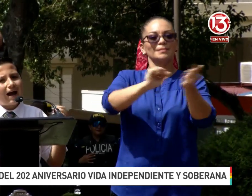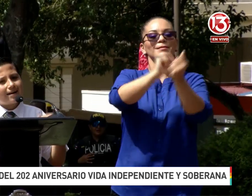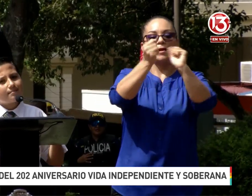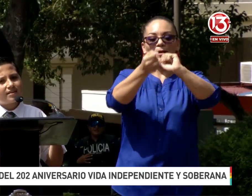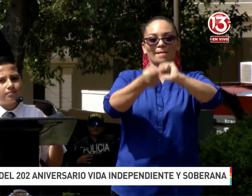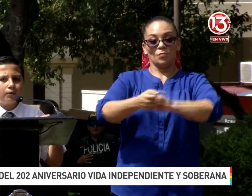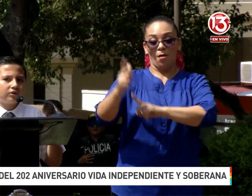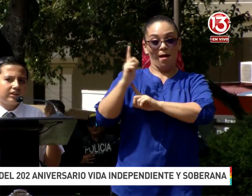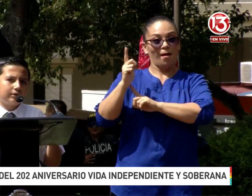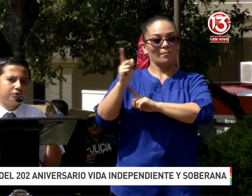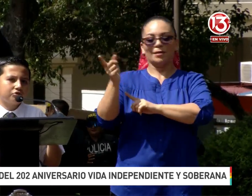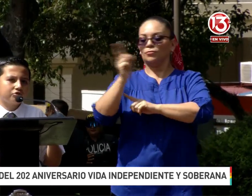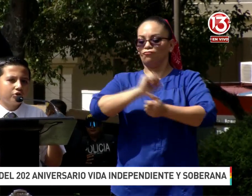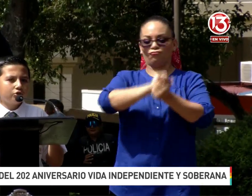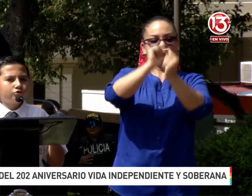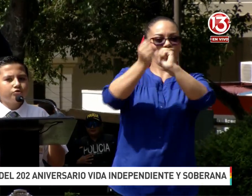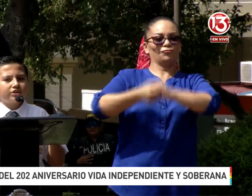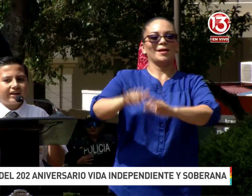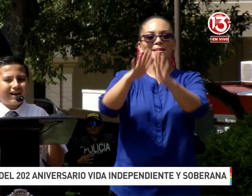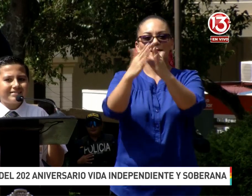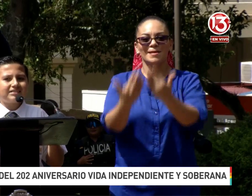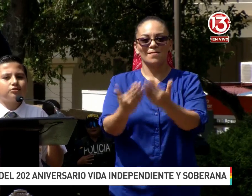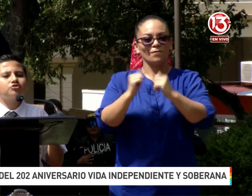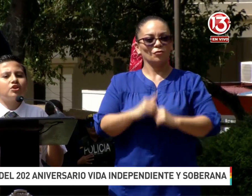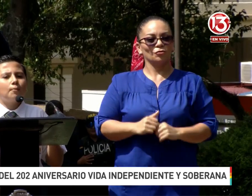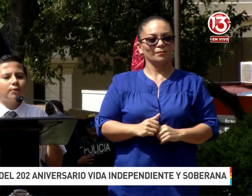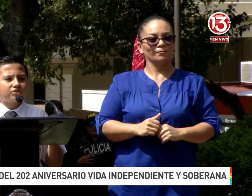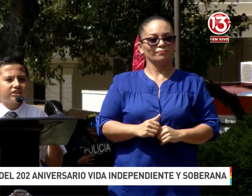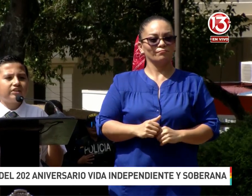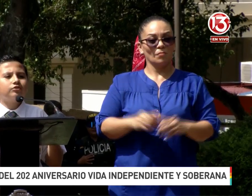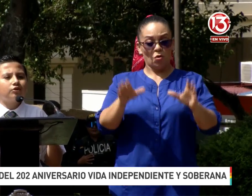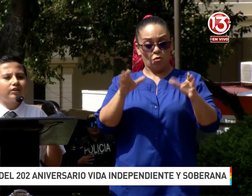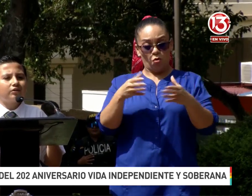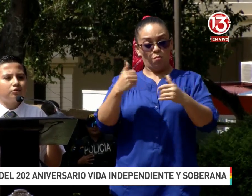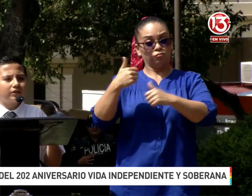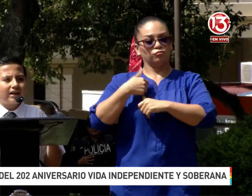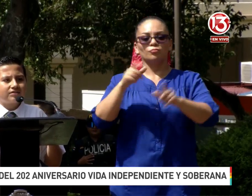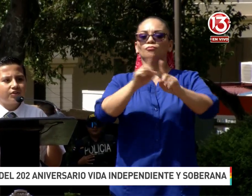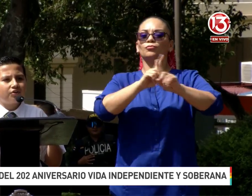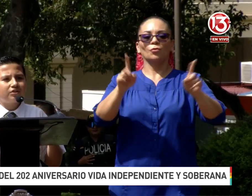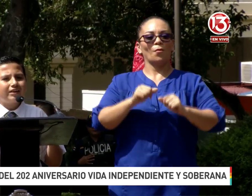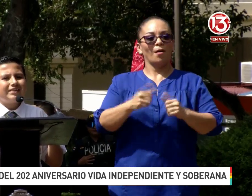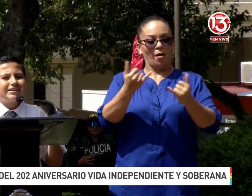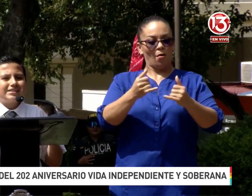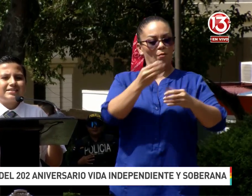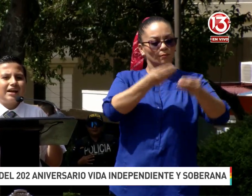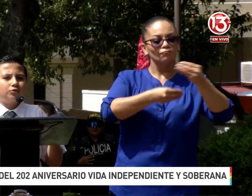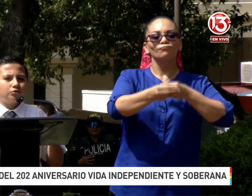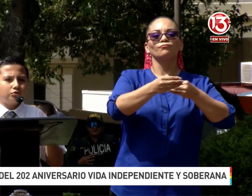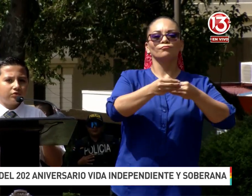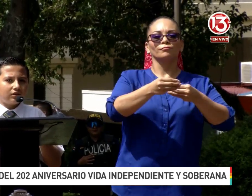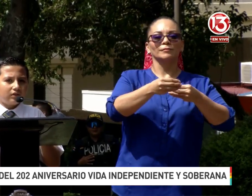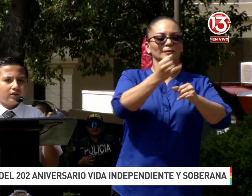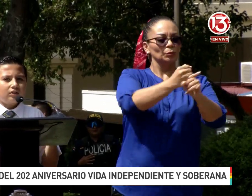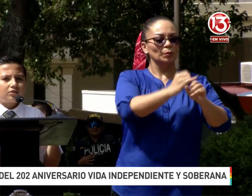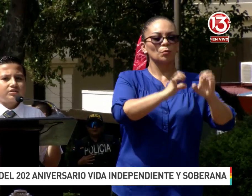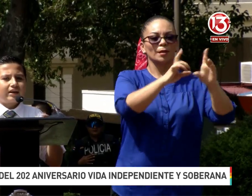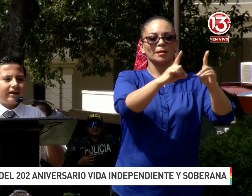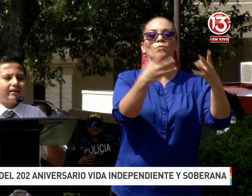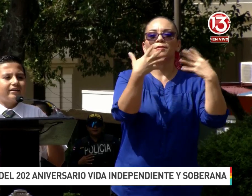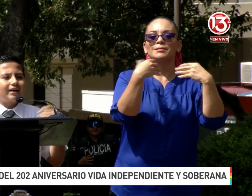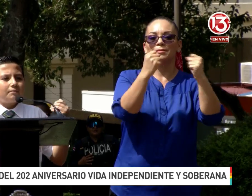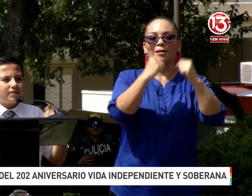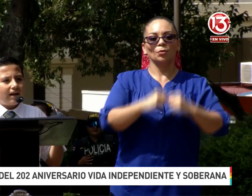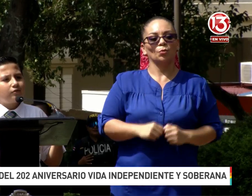sus armas por libros, sus ejércitos por centros de educación y salud, los